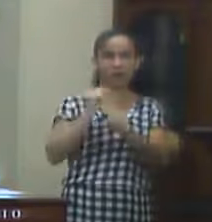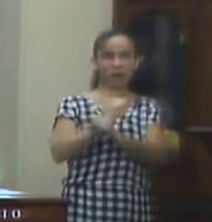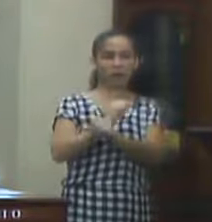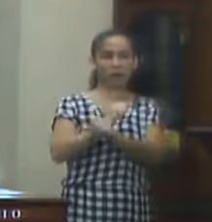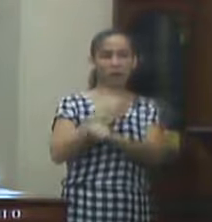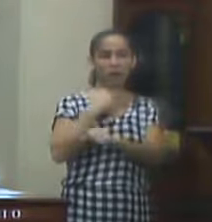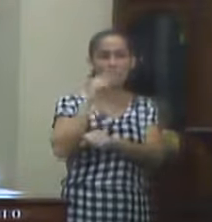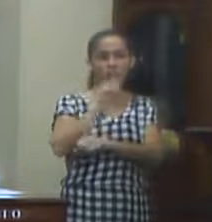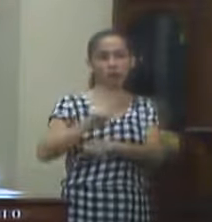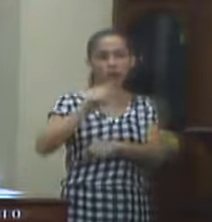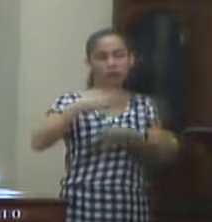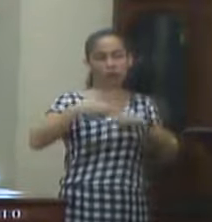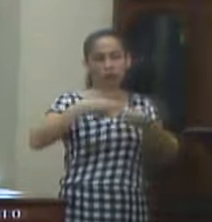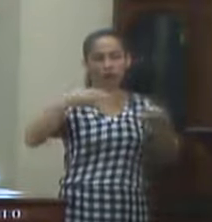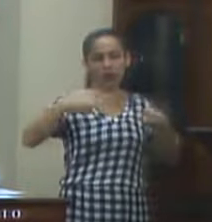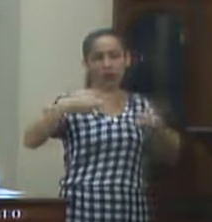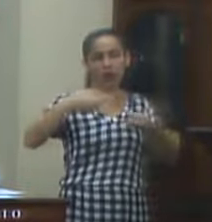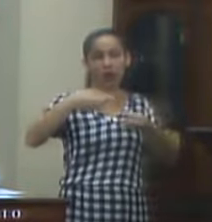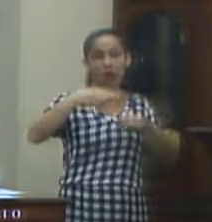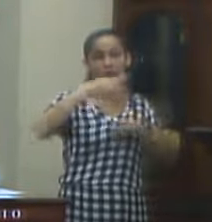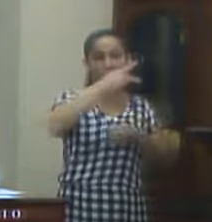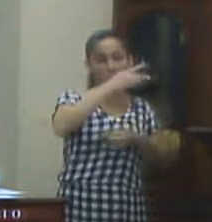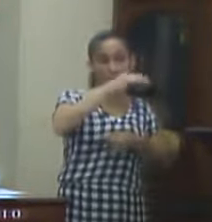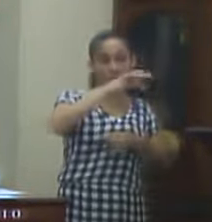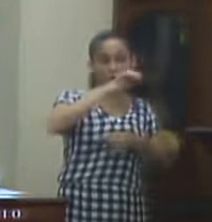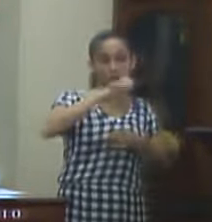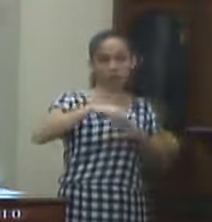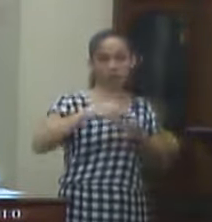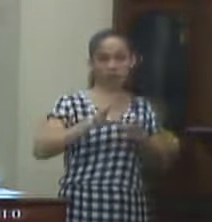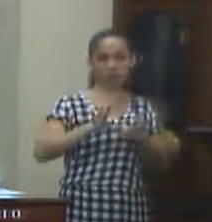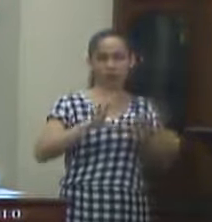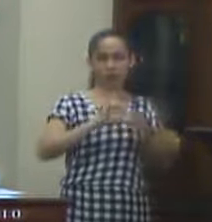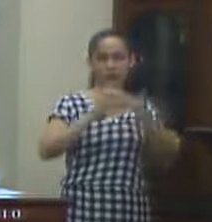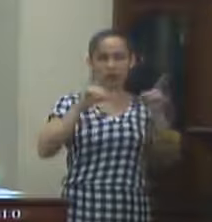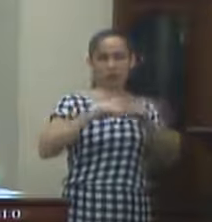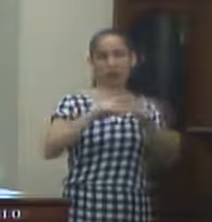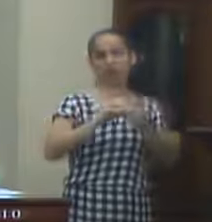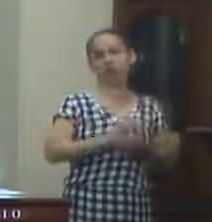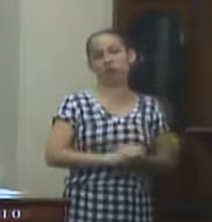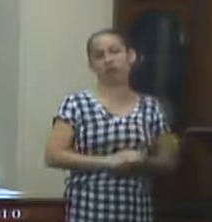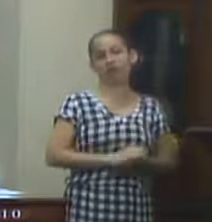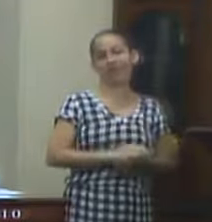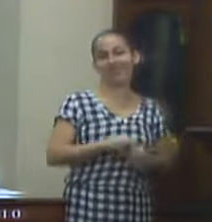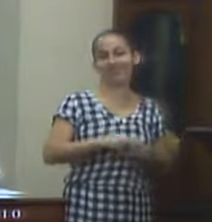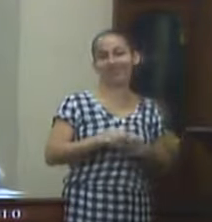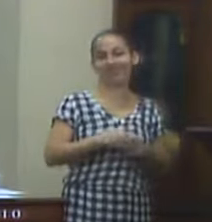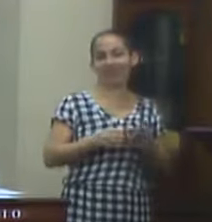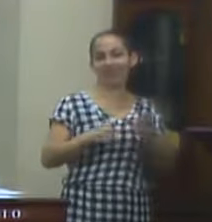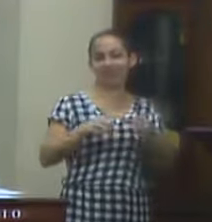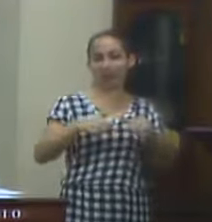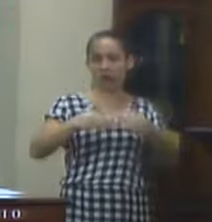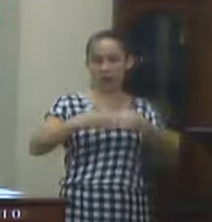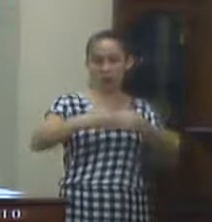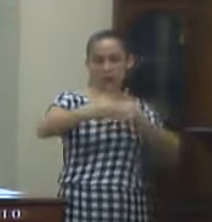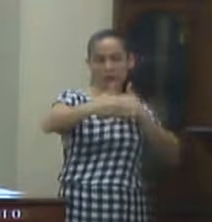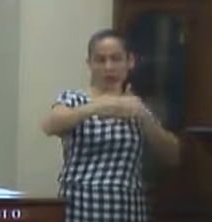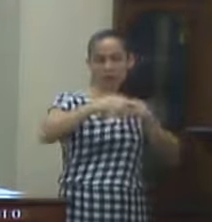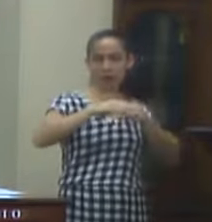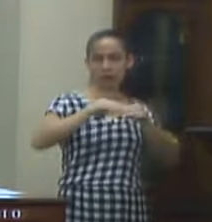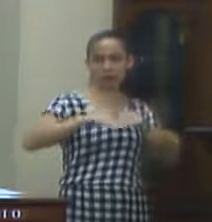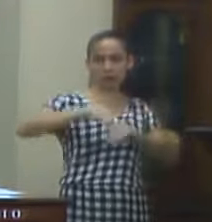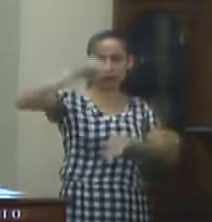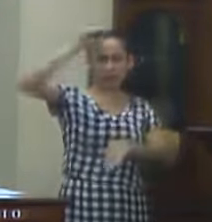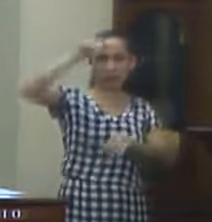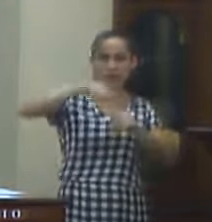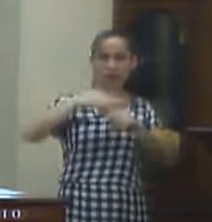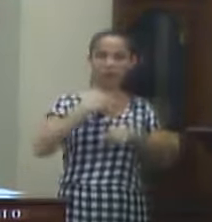da ponte e uma das prerrogativas para a reabertura seria a limitação e a largura e altura dos veículos de